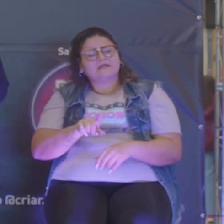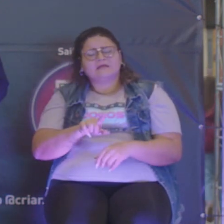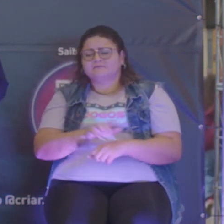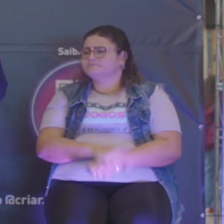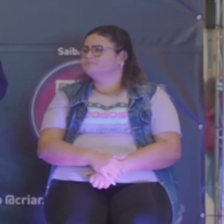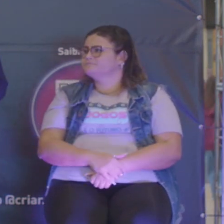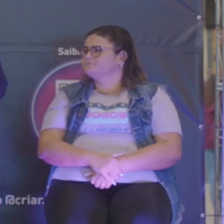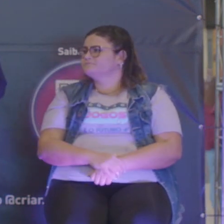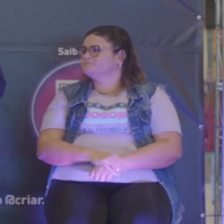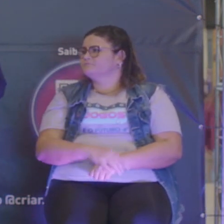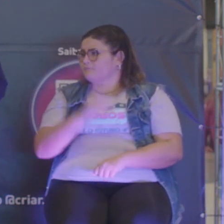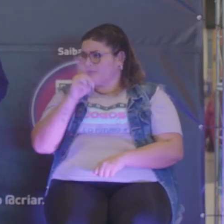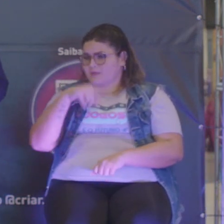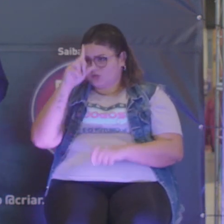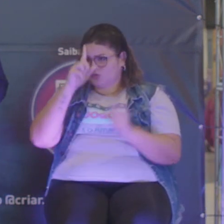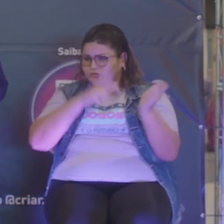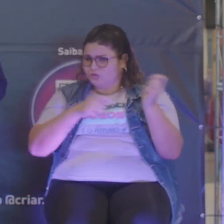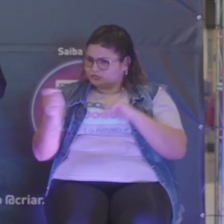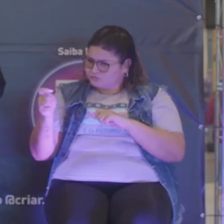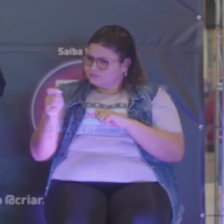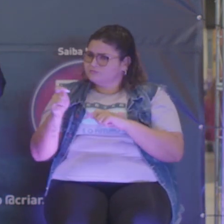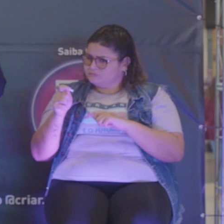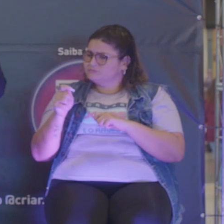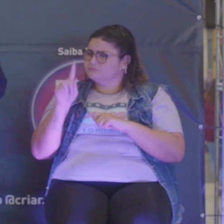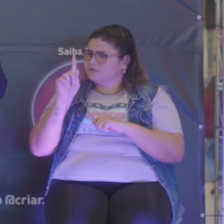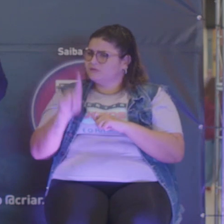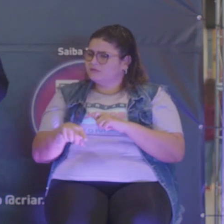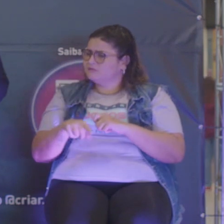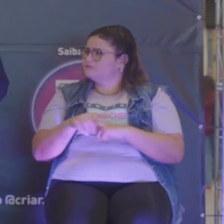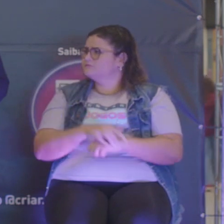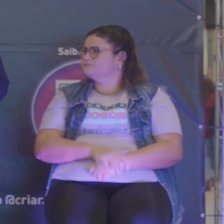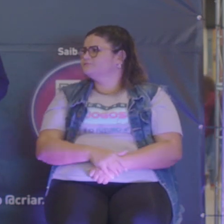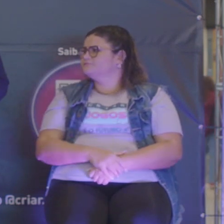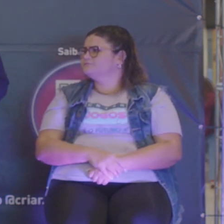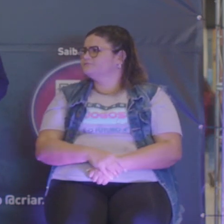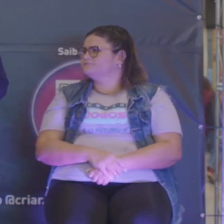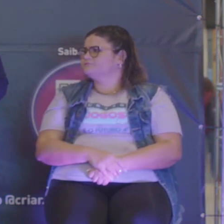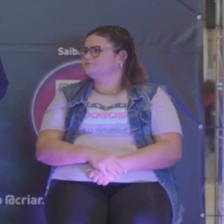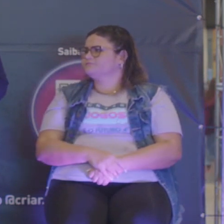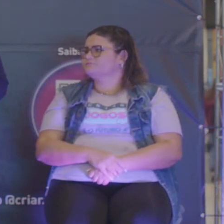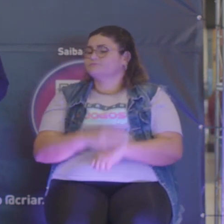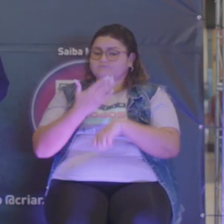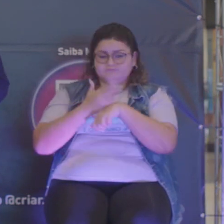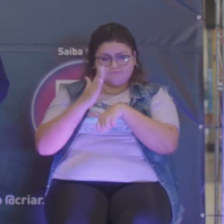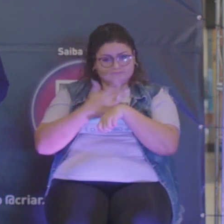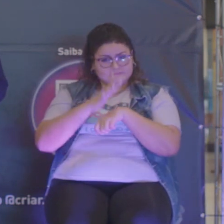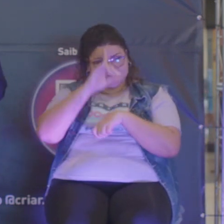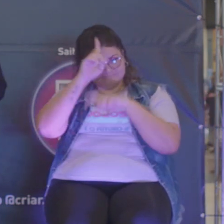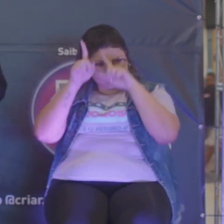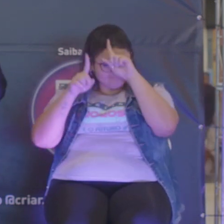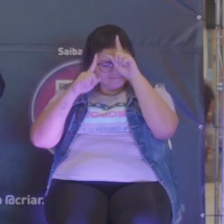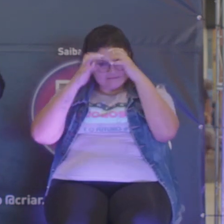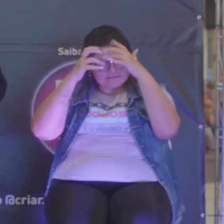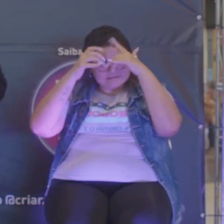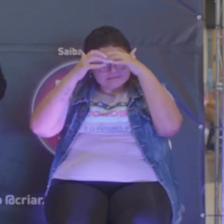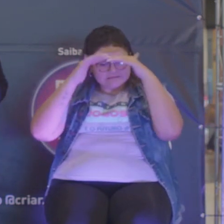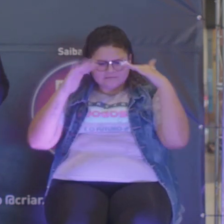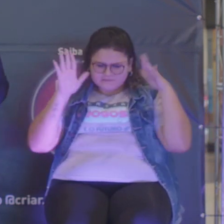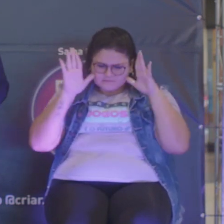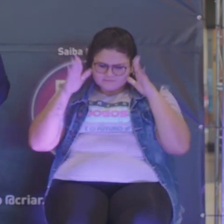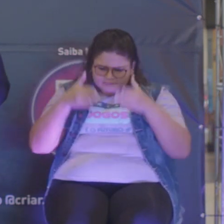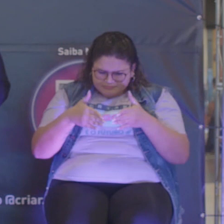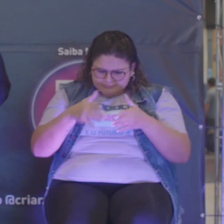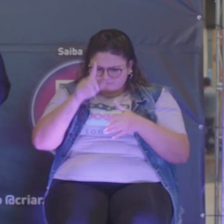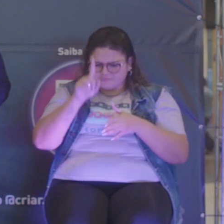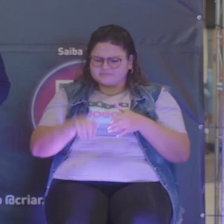trazer isso para o nosso dia a dia facilita muito, principalmente para a criança, né? Para exercitar a criatividade, concentração,